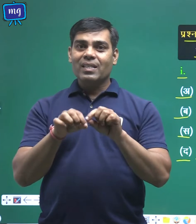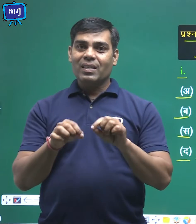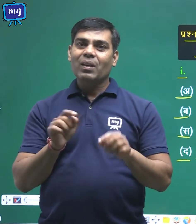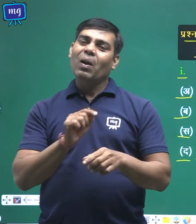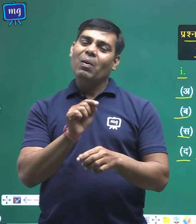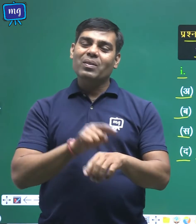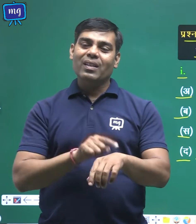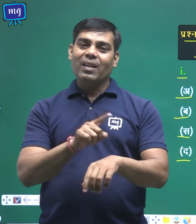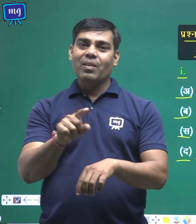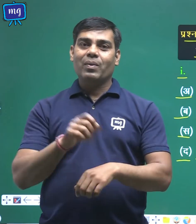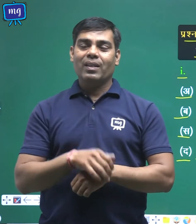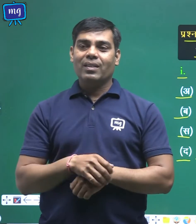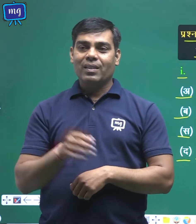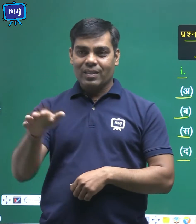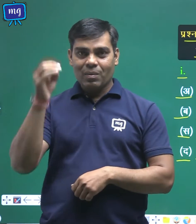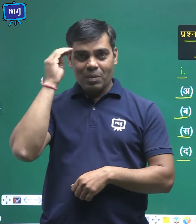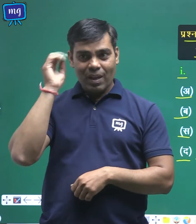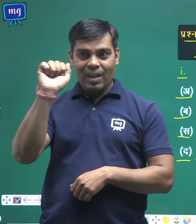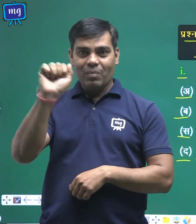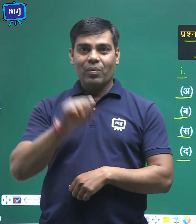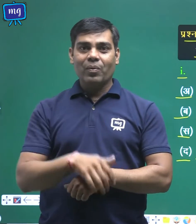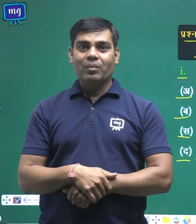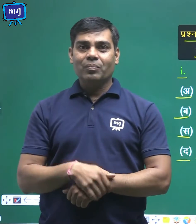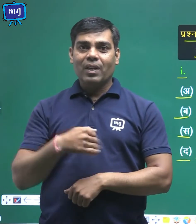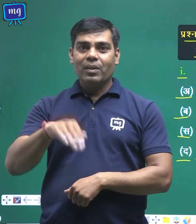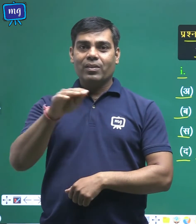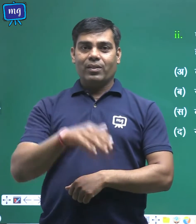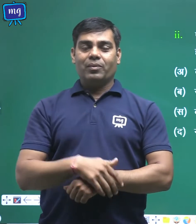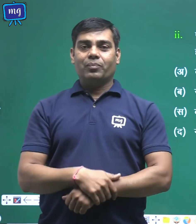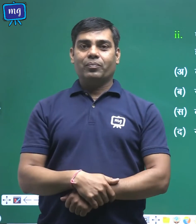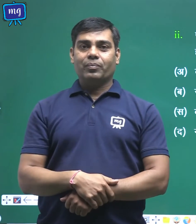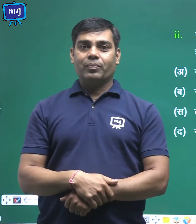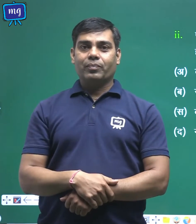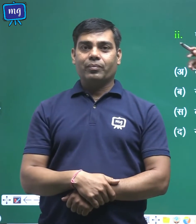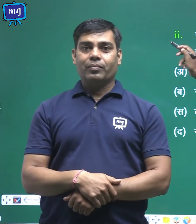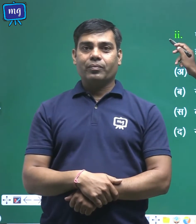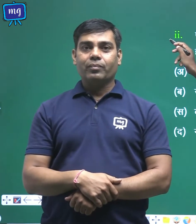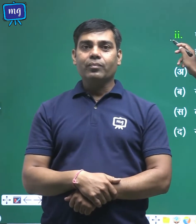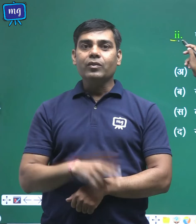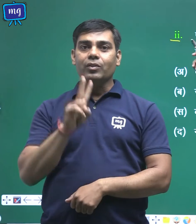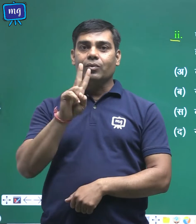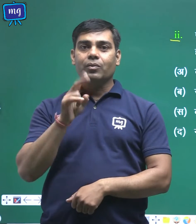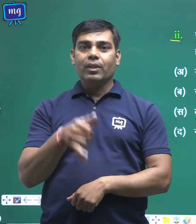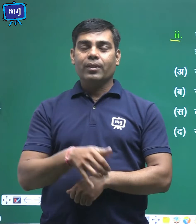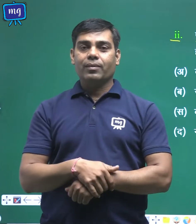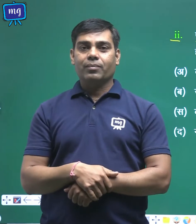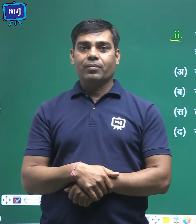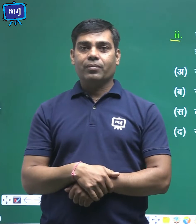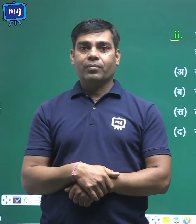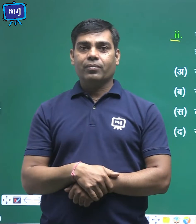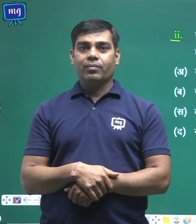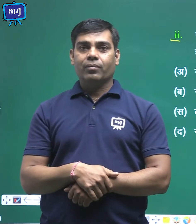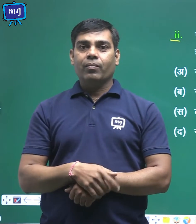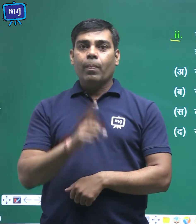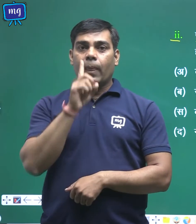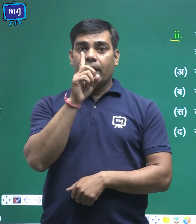पर। समझ में आया आपको? आगे चलें। दूसरा है एक